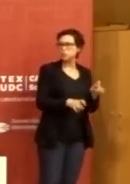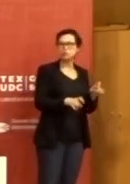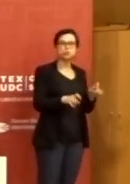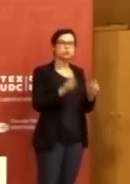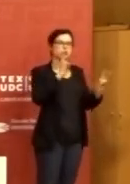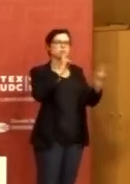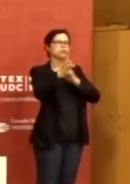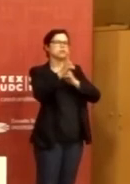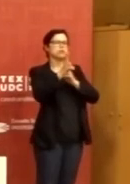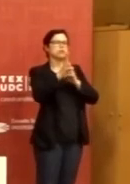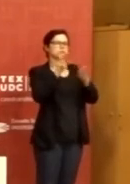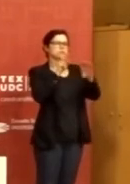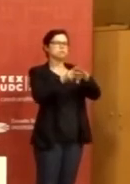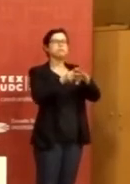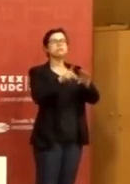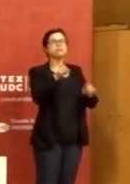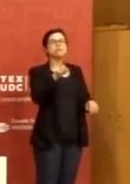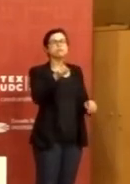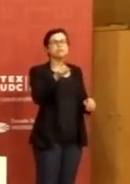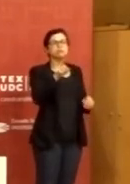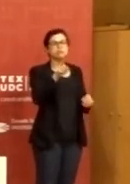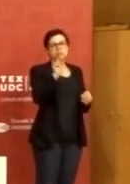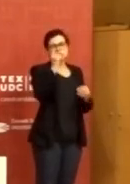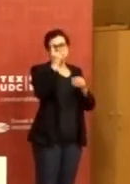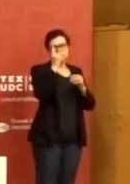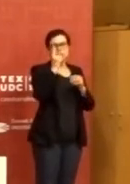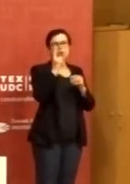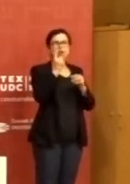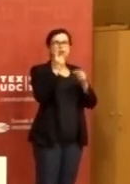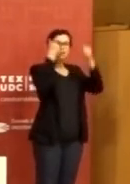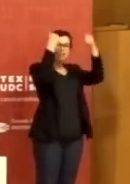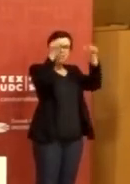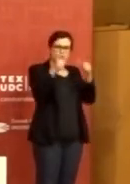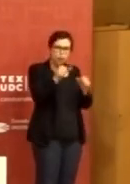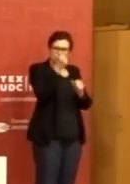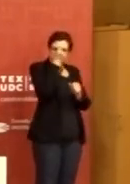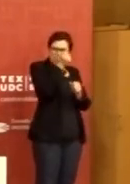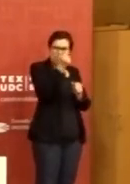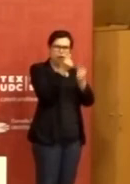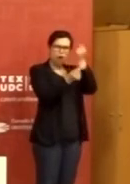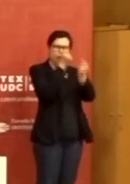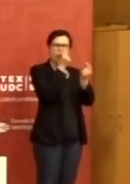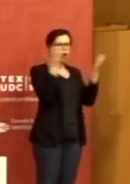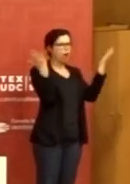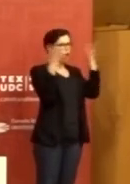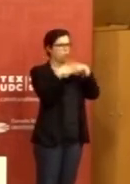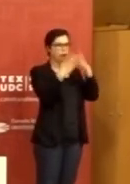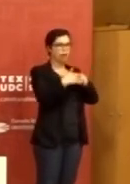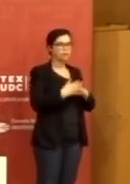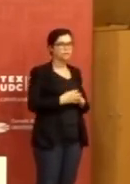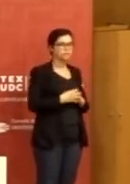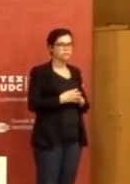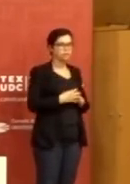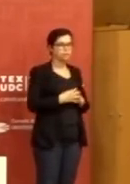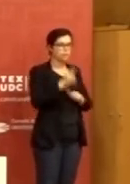yo, una primera cosa es que para nosotros no exigimos ningún requisito de titulación. Es decir, nosotros hay la mayor parte